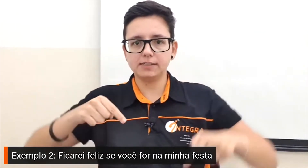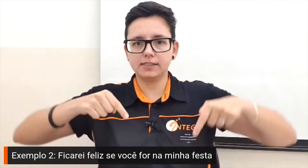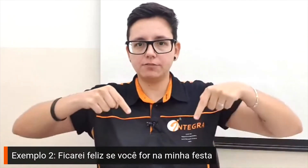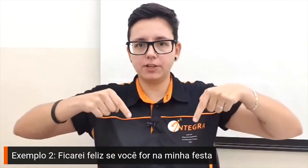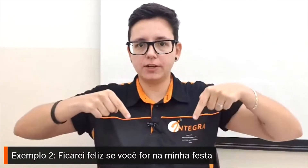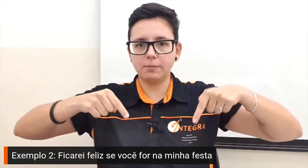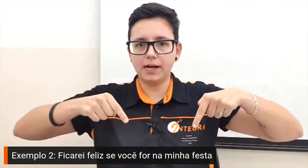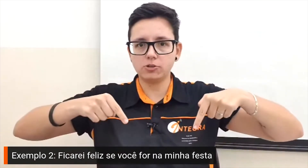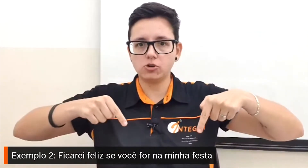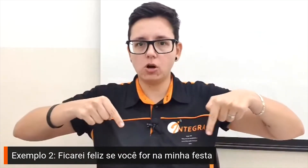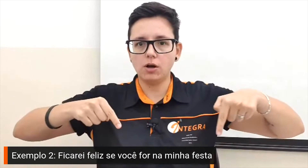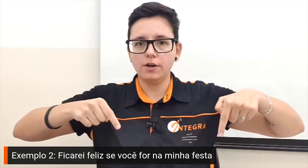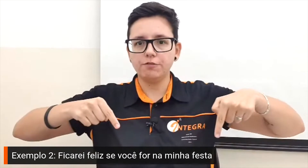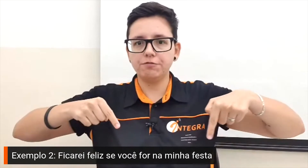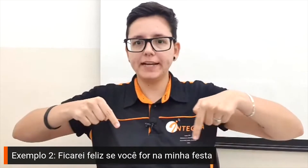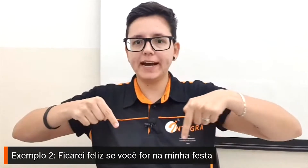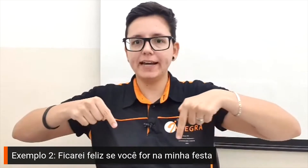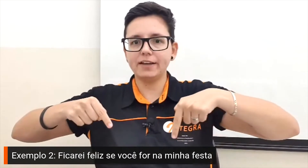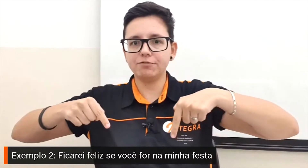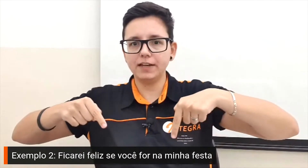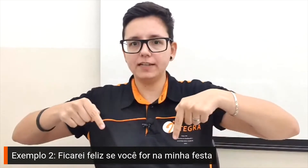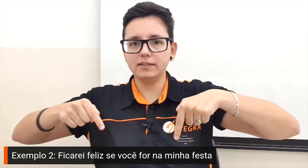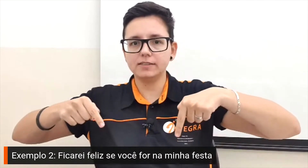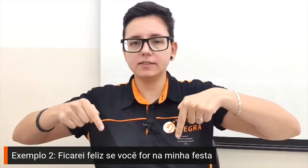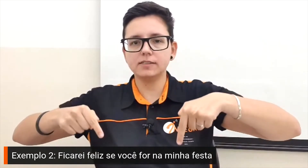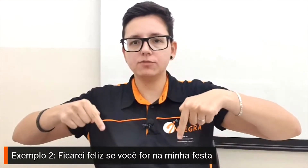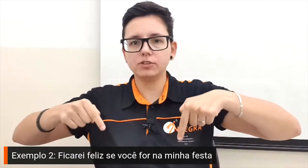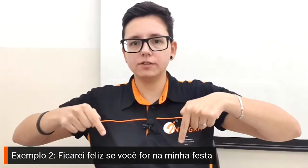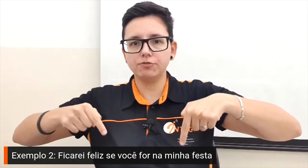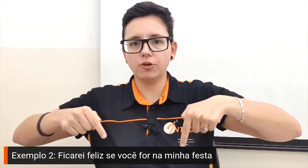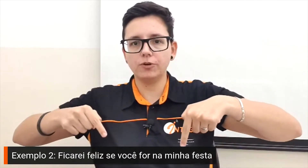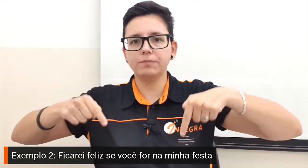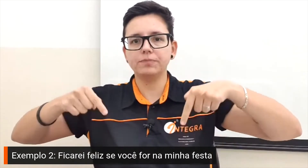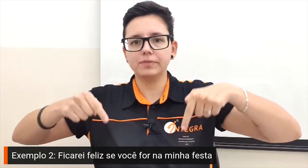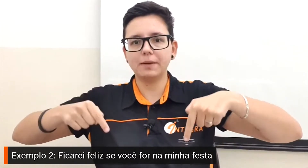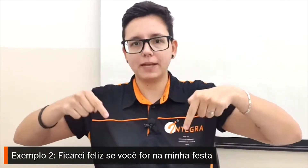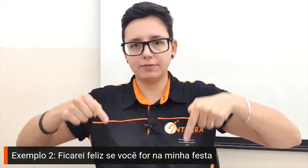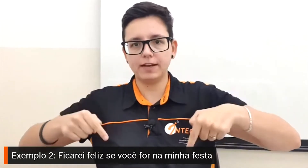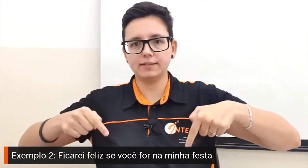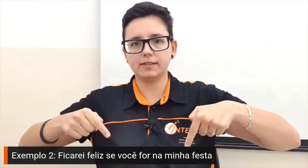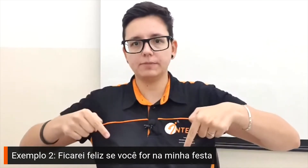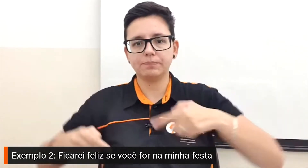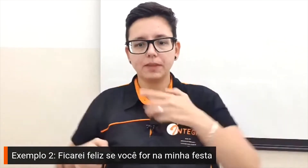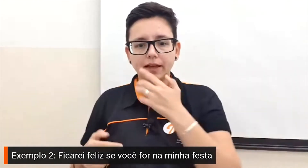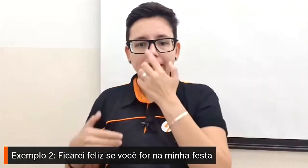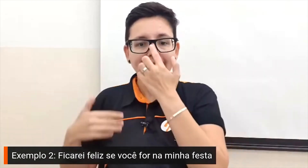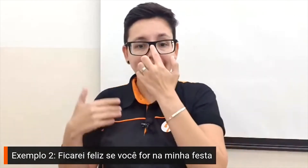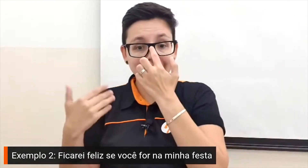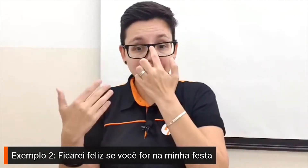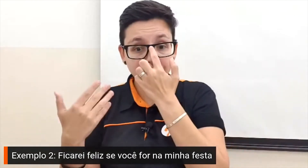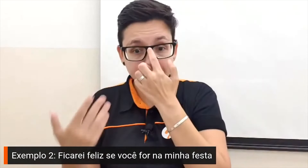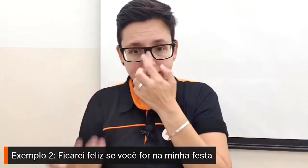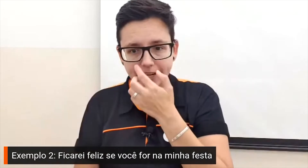está vendo aqui embaixo, ó? Ficarei feliz se você for na minha festa. Esse